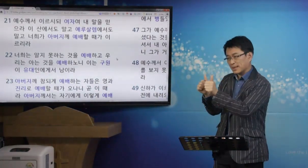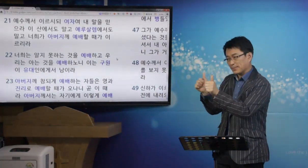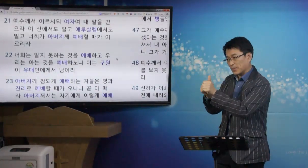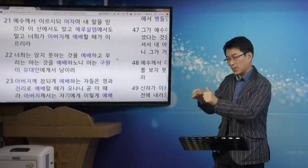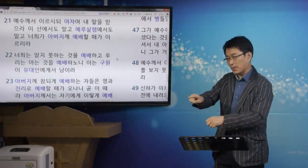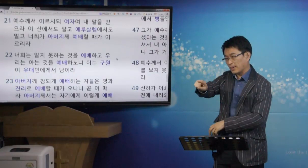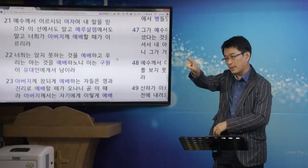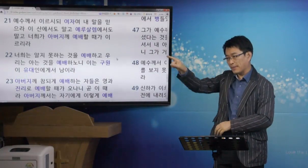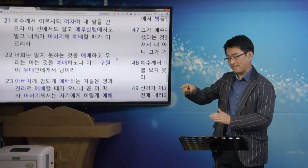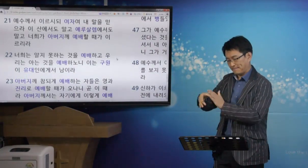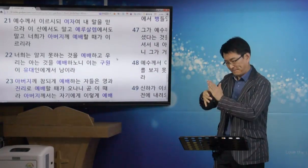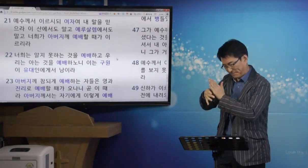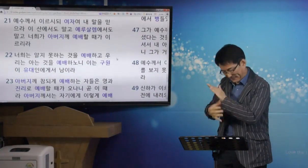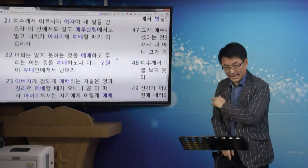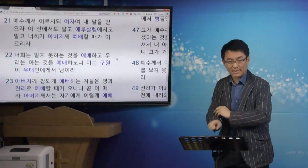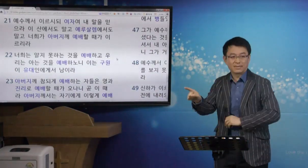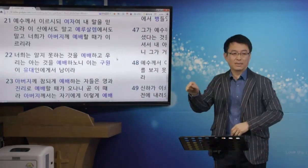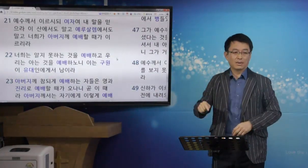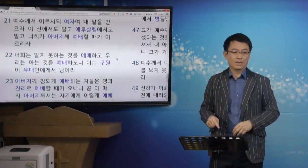책망하던 유대인이 있습니다. 너희 남자들